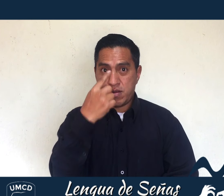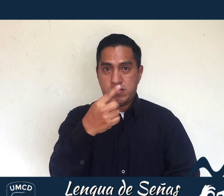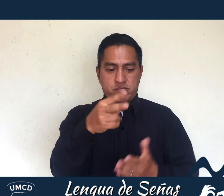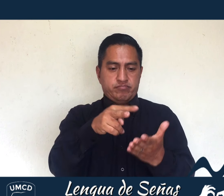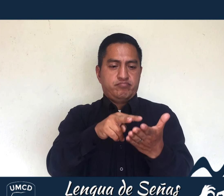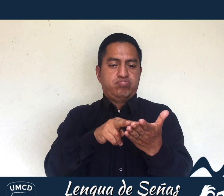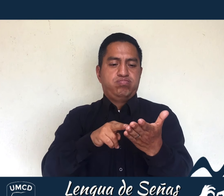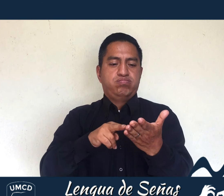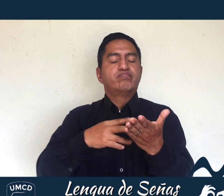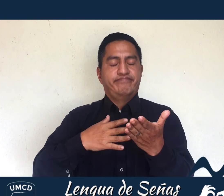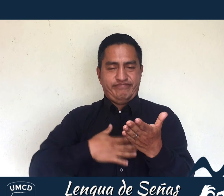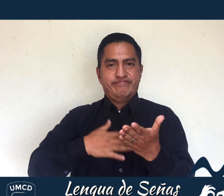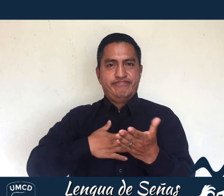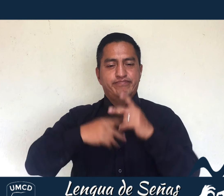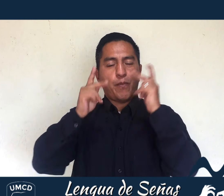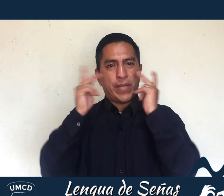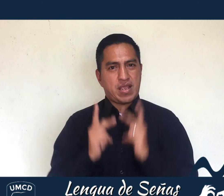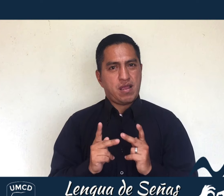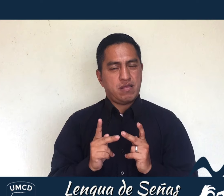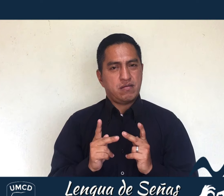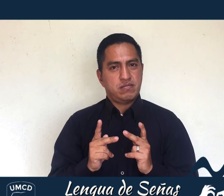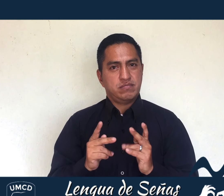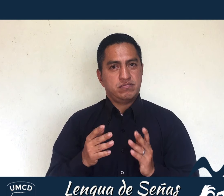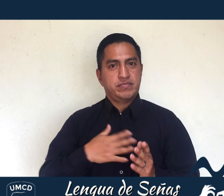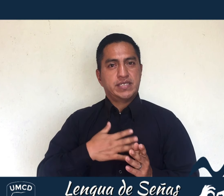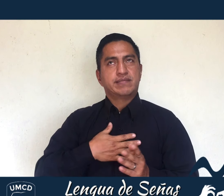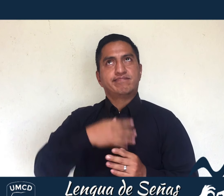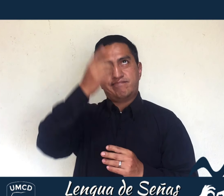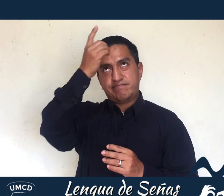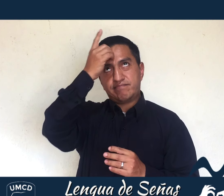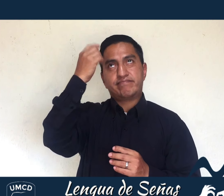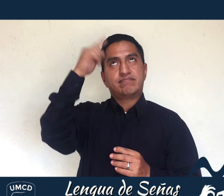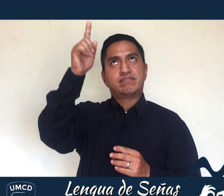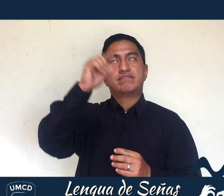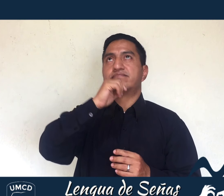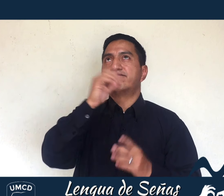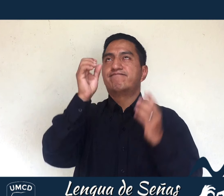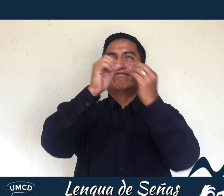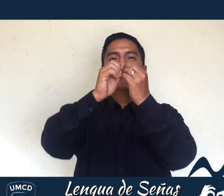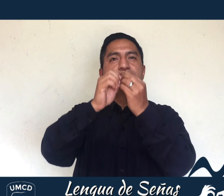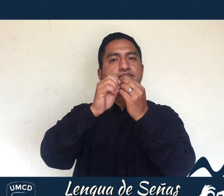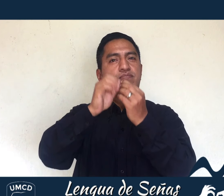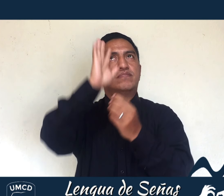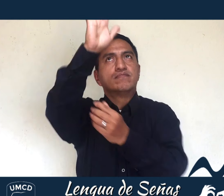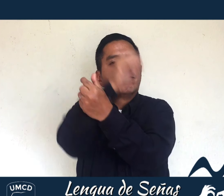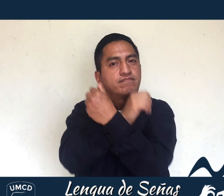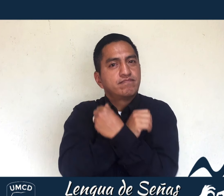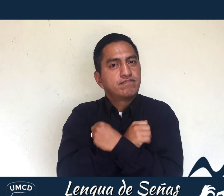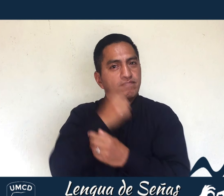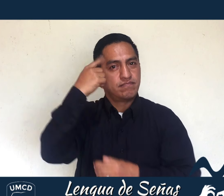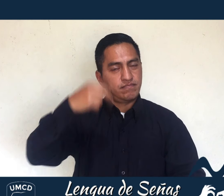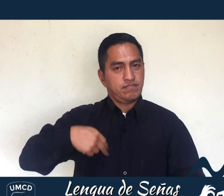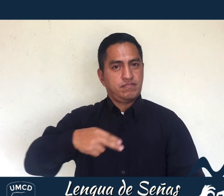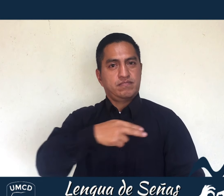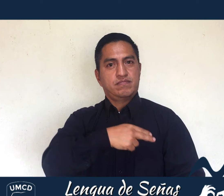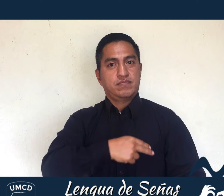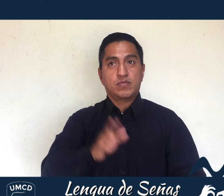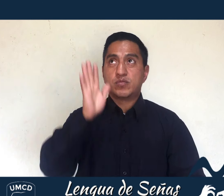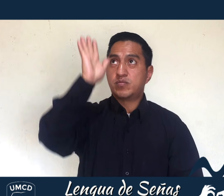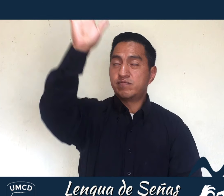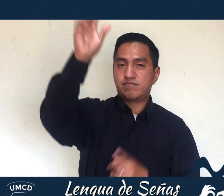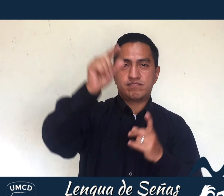hacernos ver nuestro pecado, nuestra deuda con Él y su amor por nosotros. Ella es la que nos ha